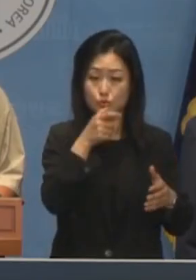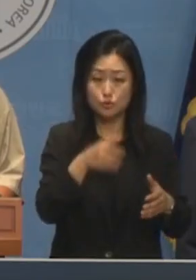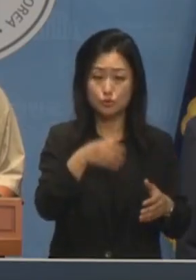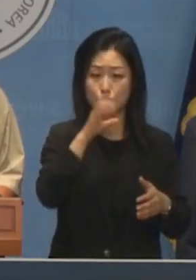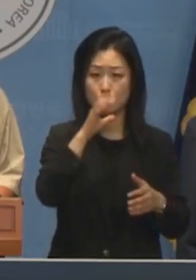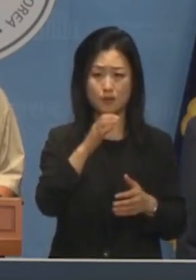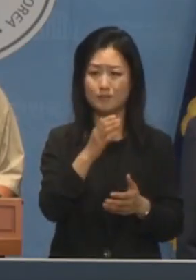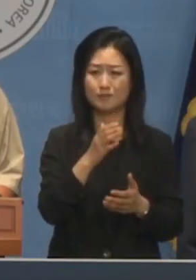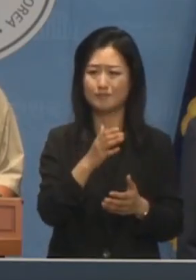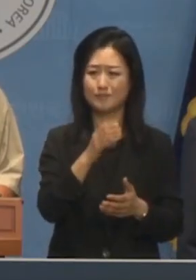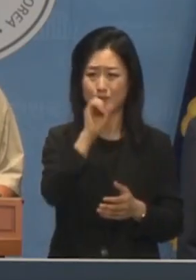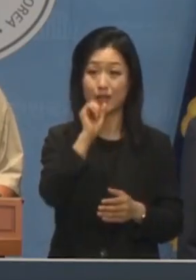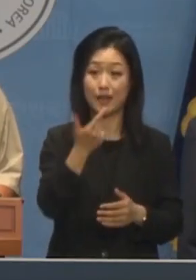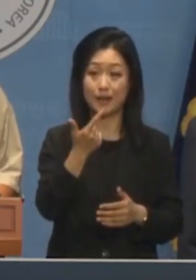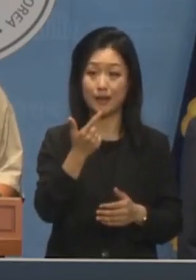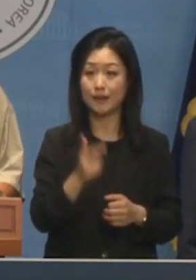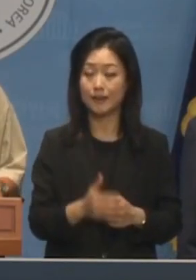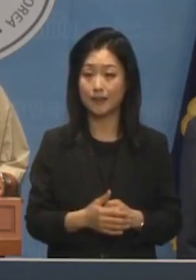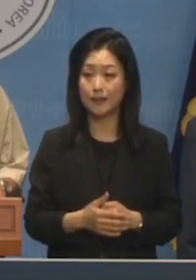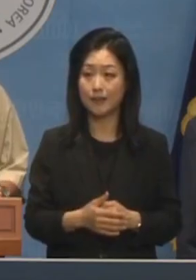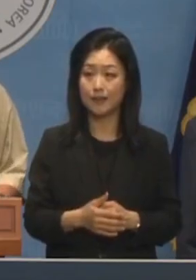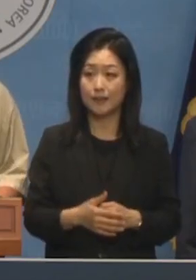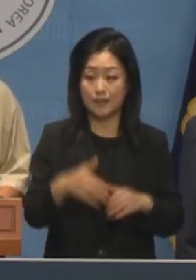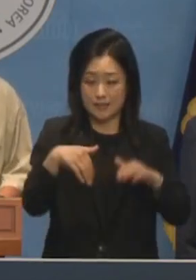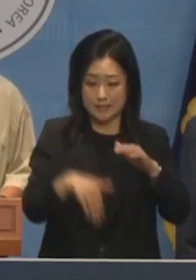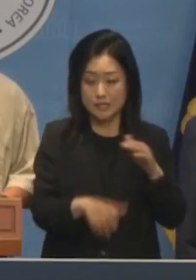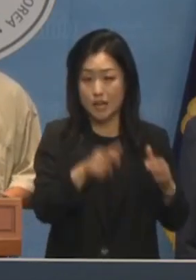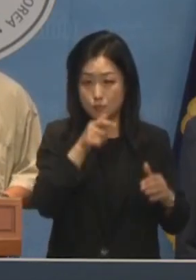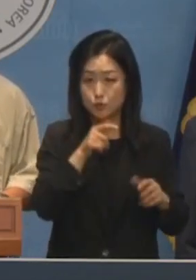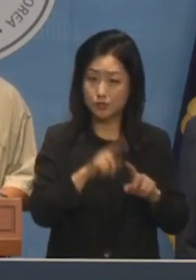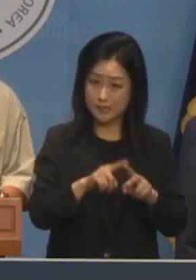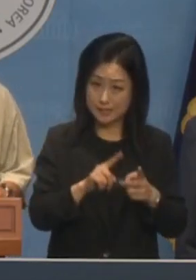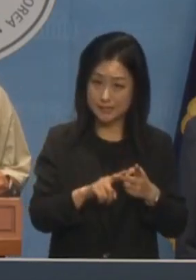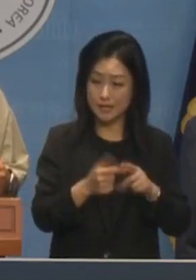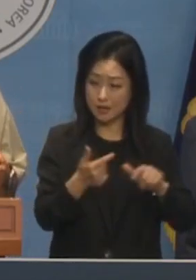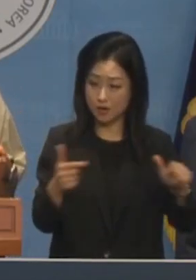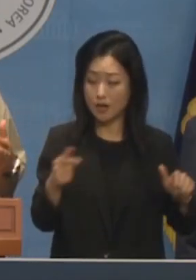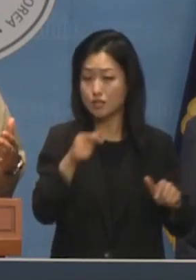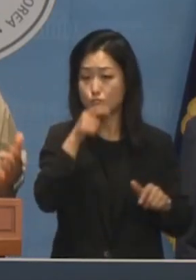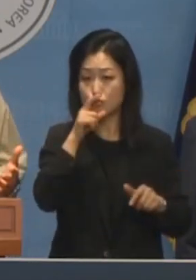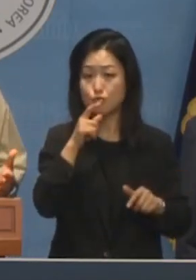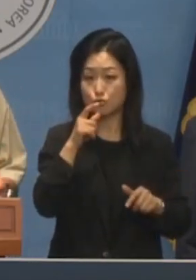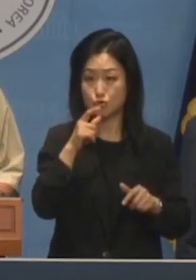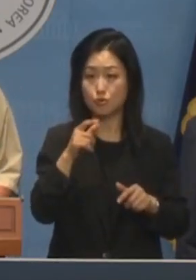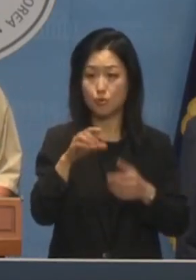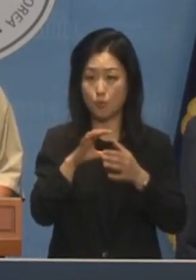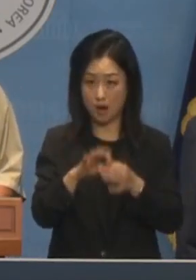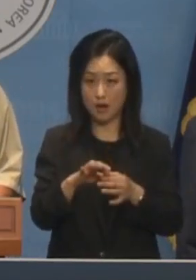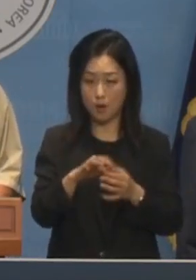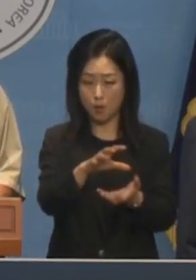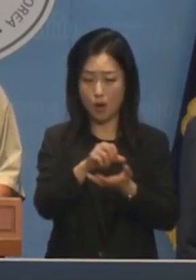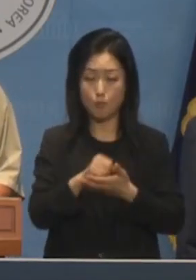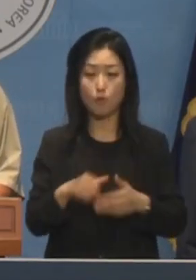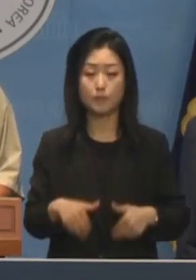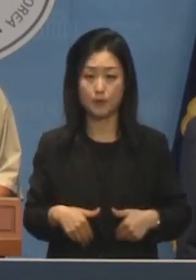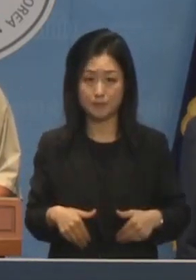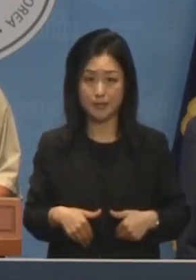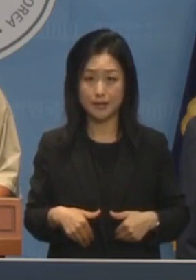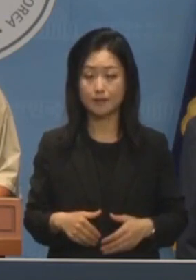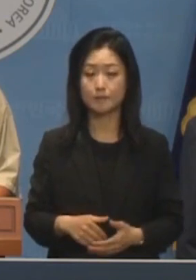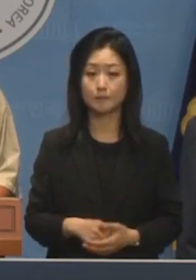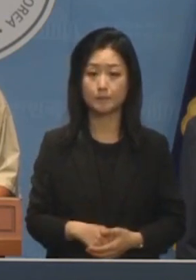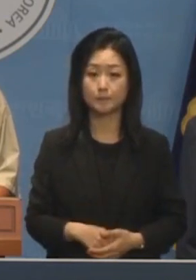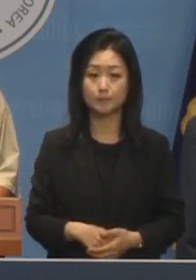방식은 지금 지향되고 있습니다. 지하수라든지 다층적인 식수원, 다변화가 필요하다. 그런